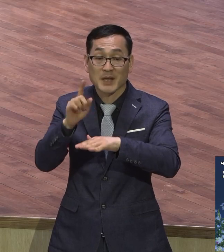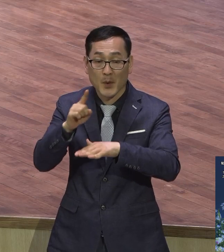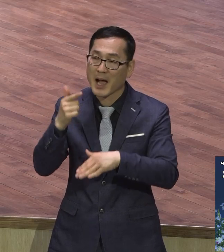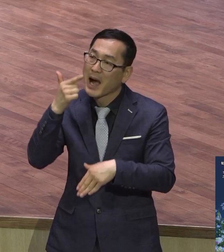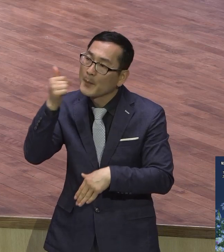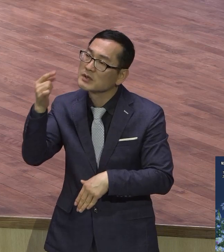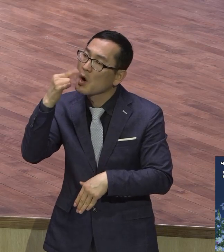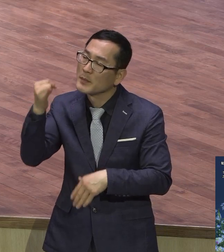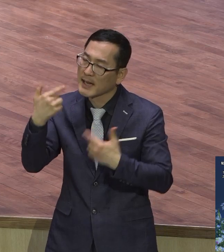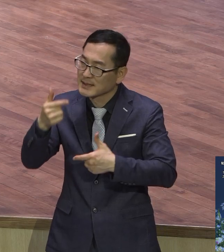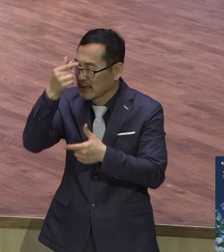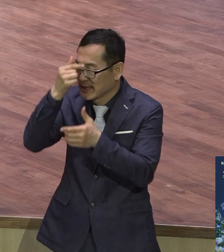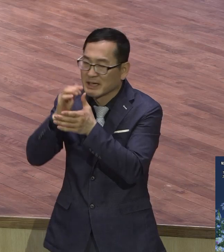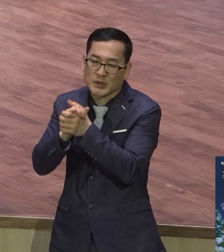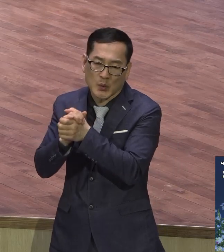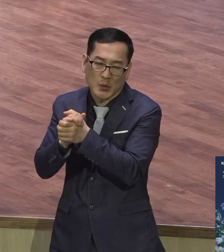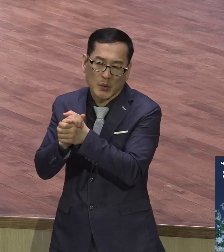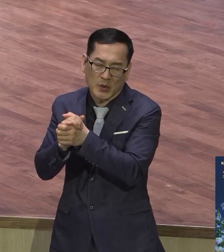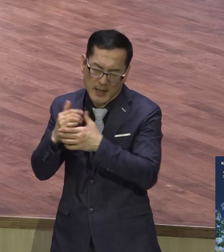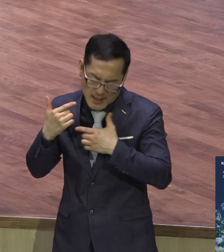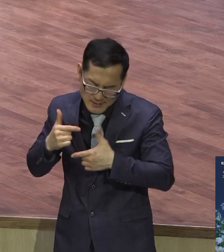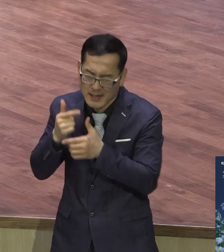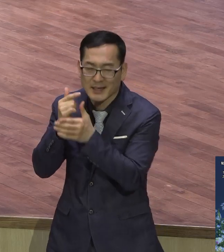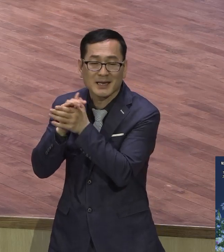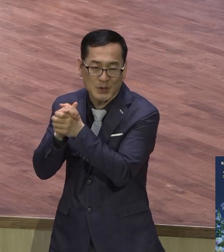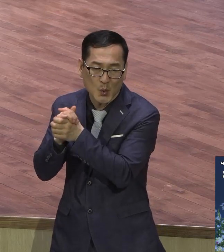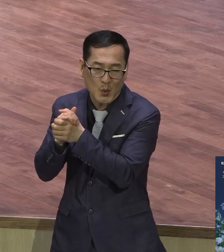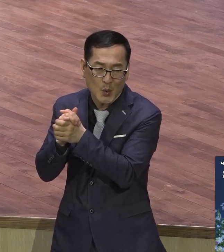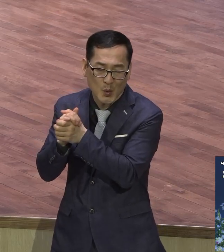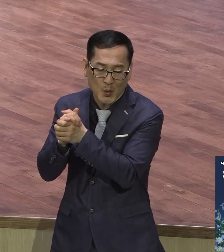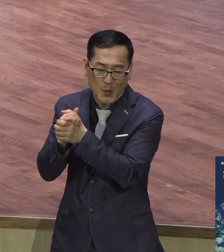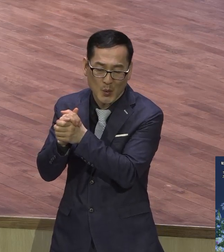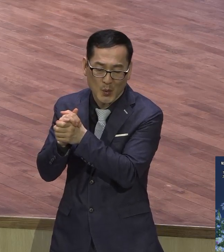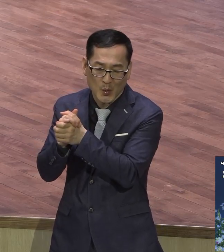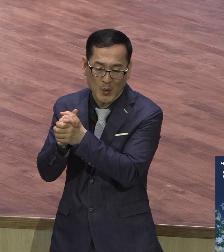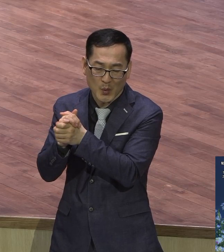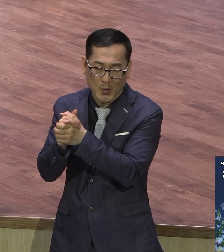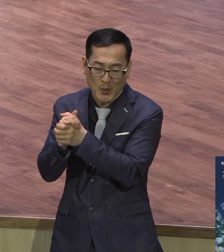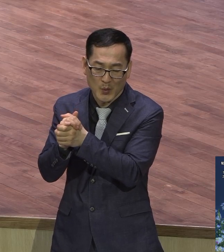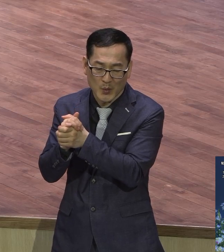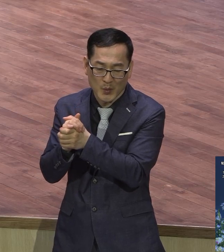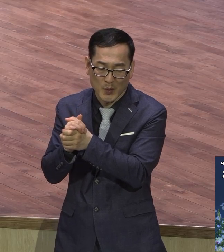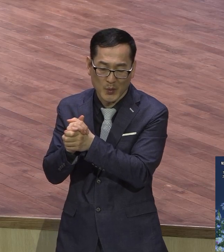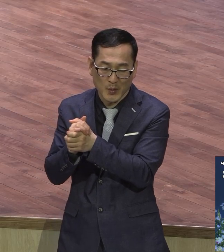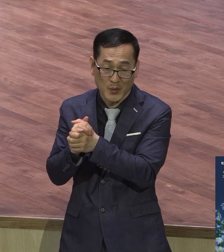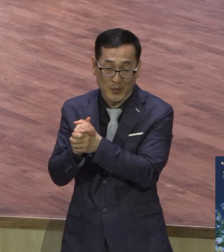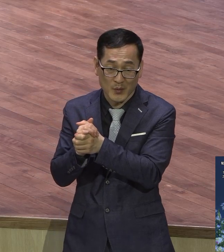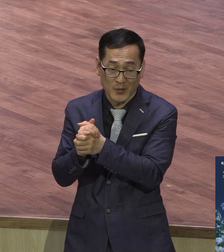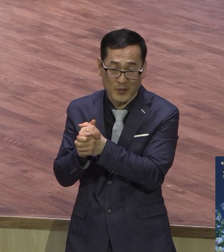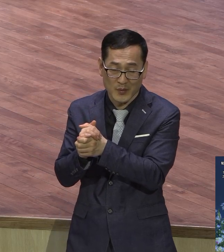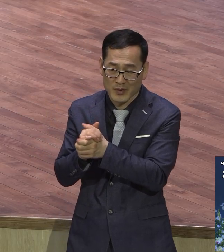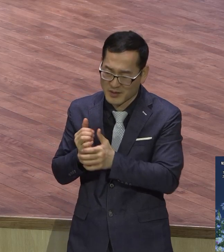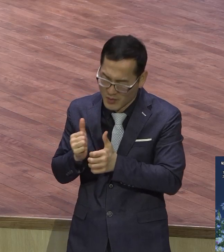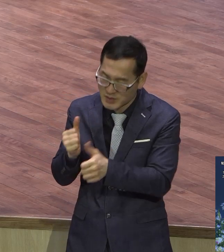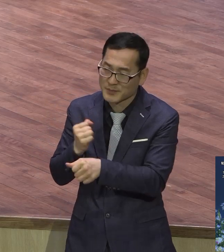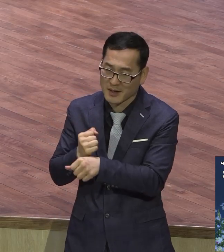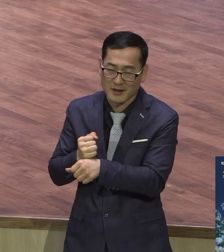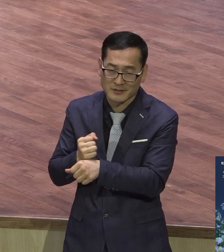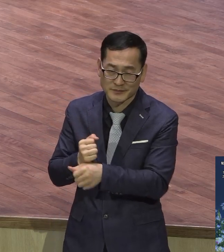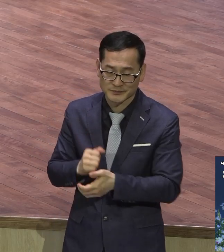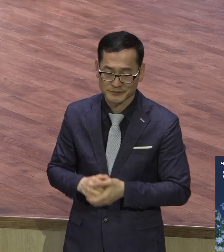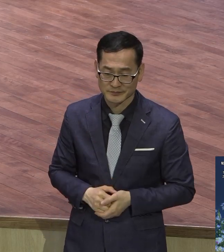어머님이 늘 기도하시는 분들이고 그런 분들인데 내 품에서 다 천국 가셨어요. 제가 형제